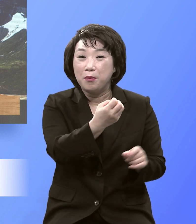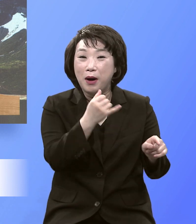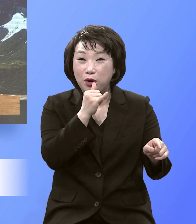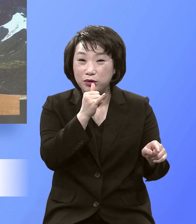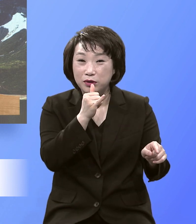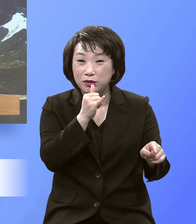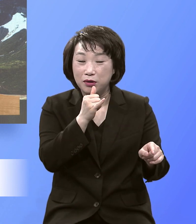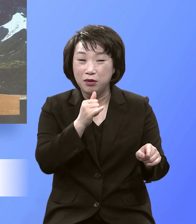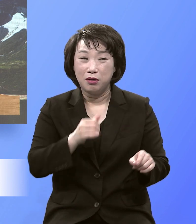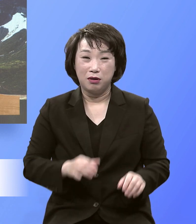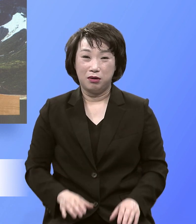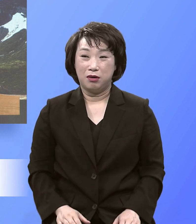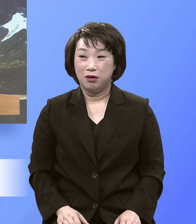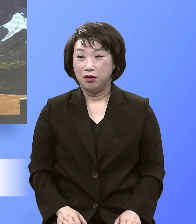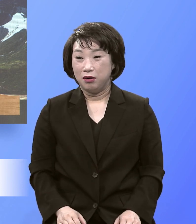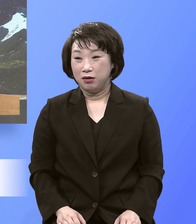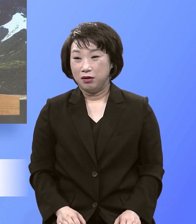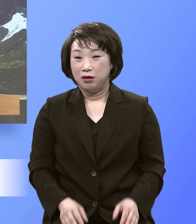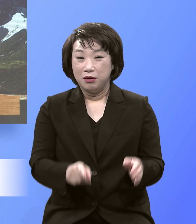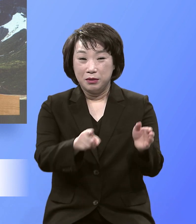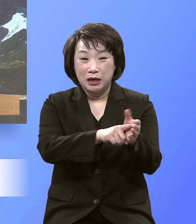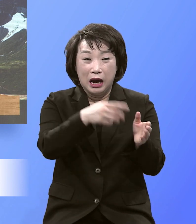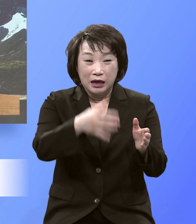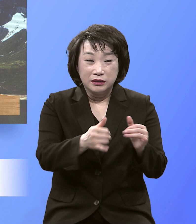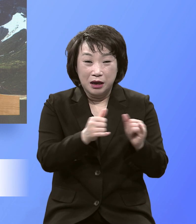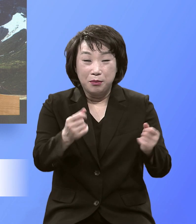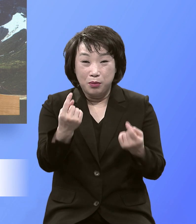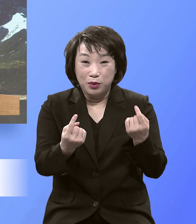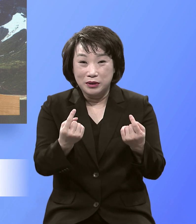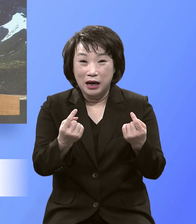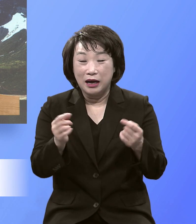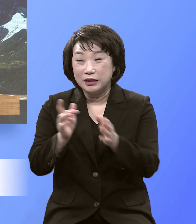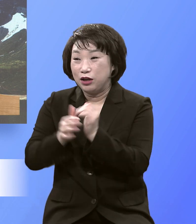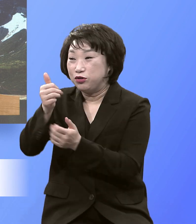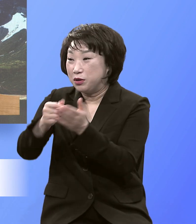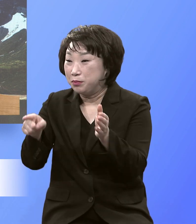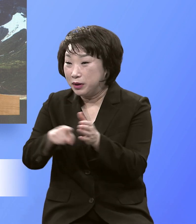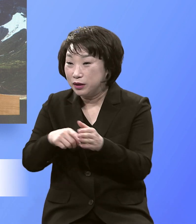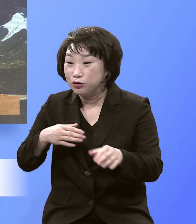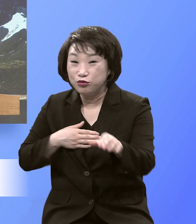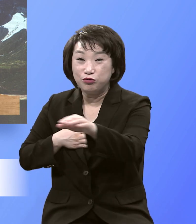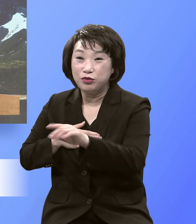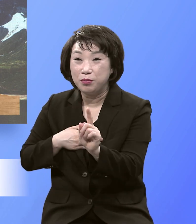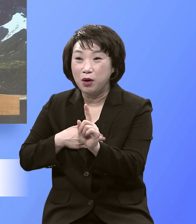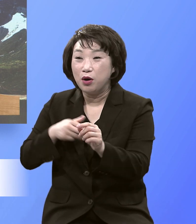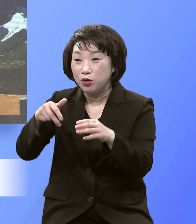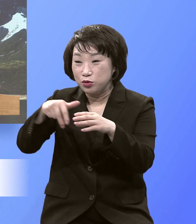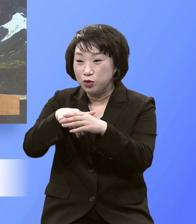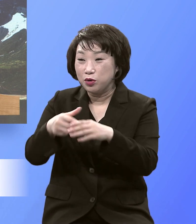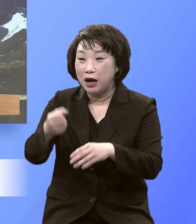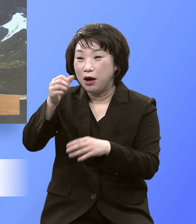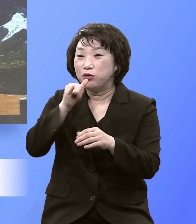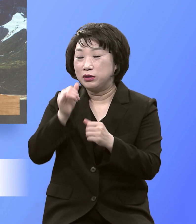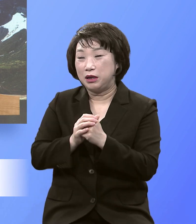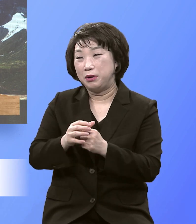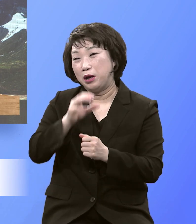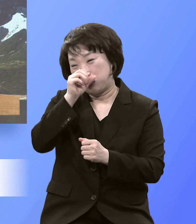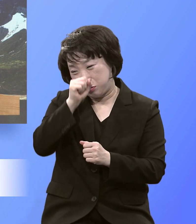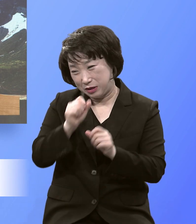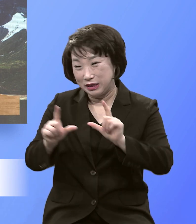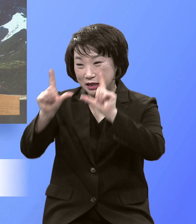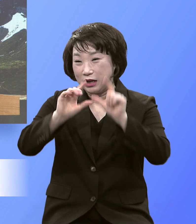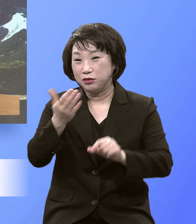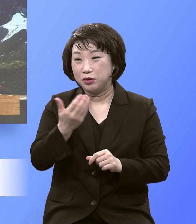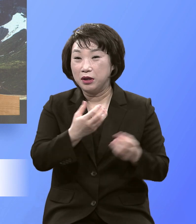되면서 세상 사람보다 그래도 예수 믿는 사람들은 종교이니까 선하게